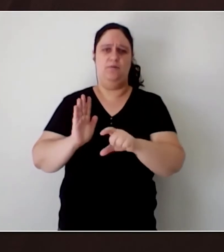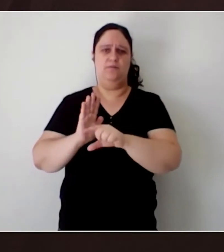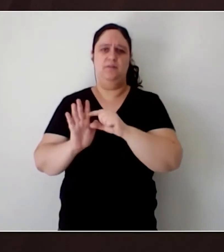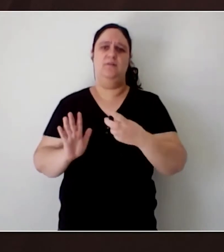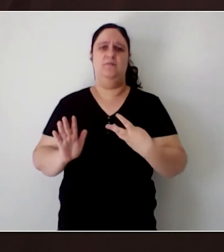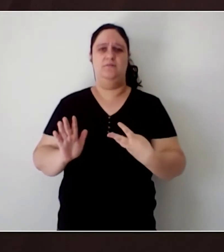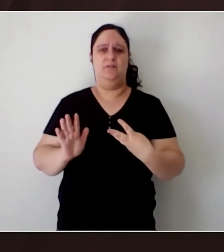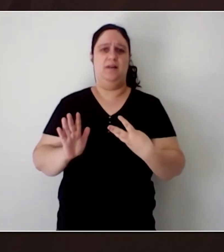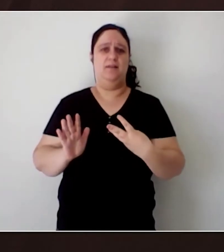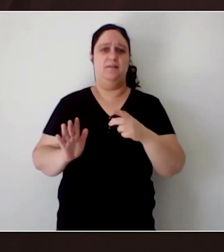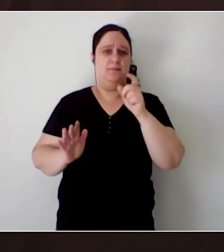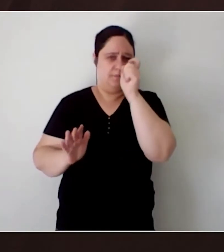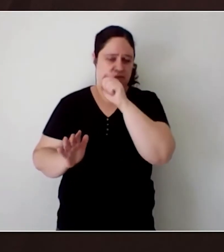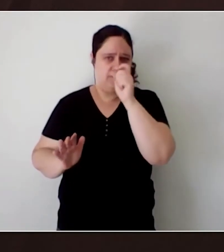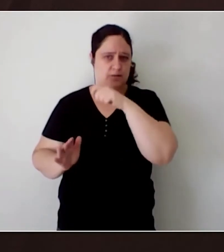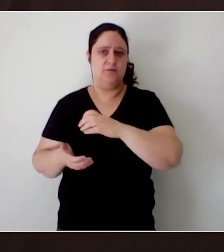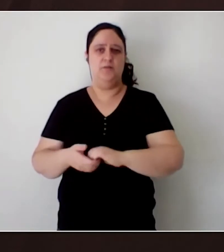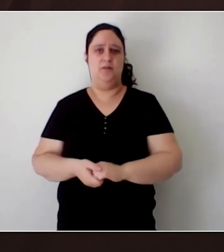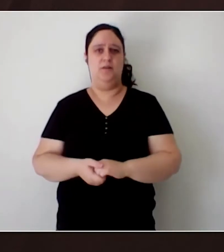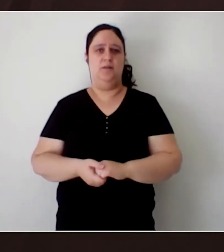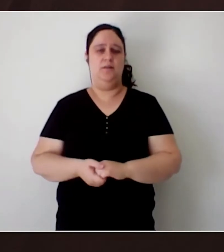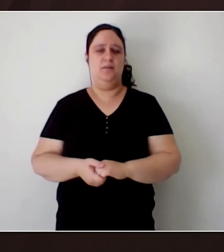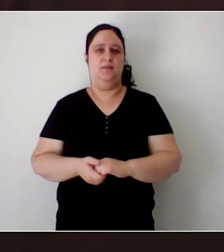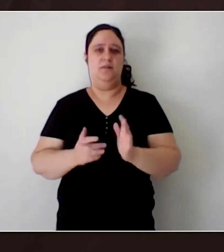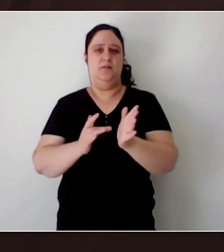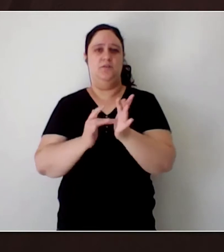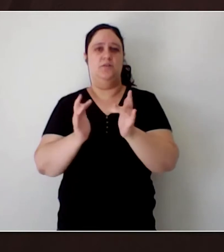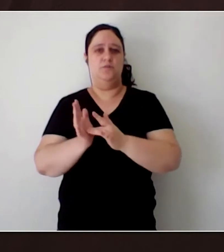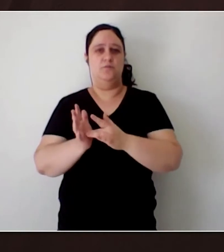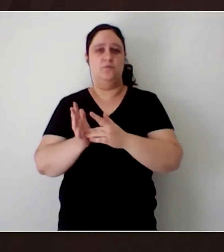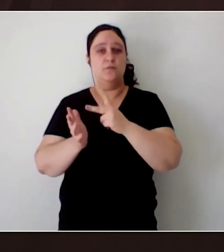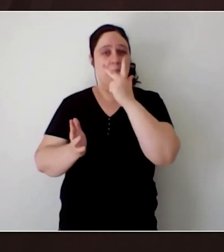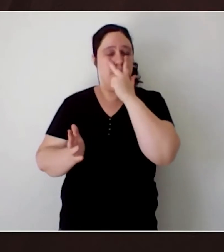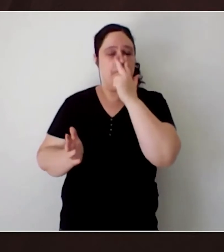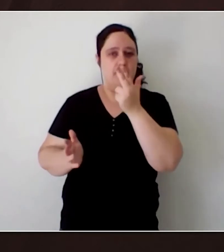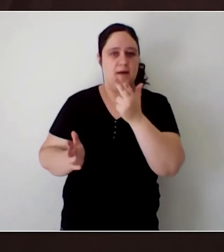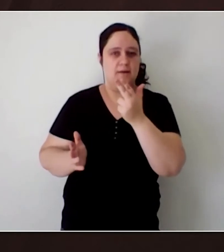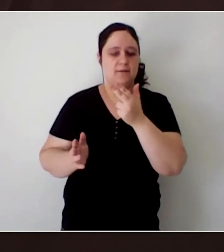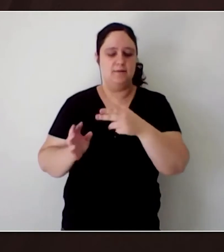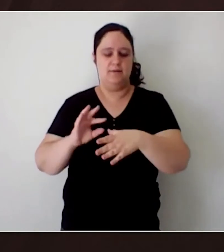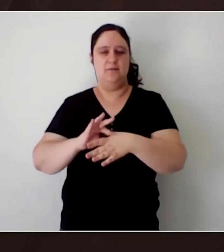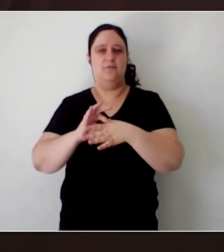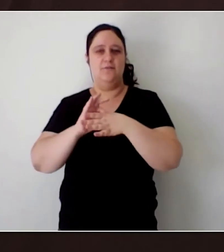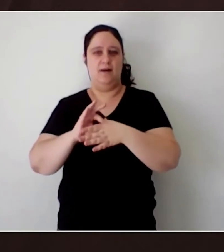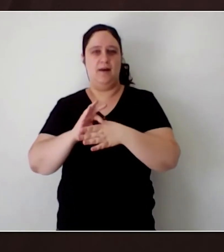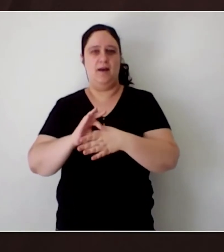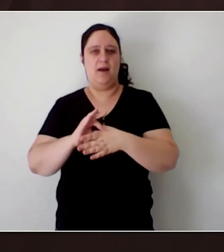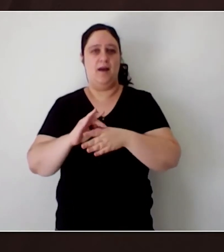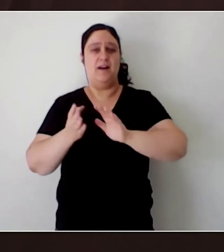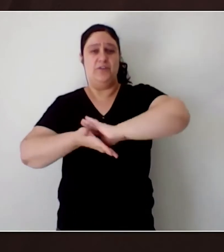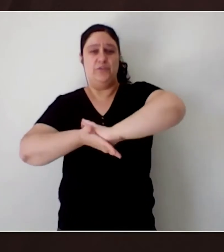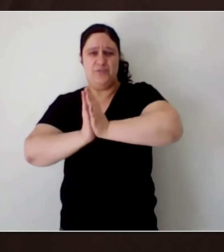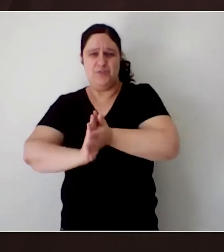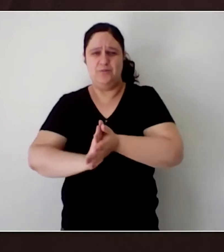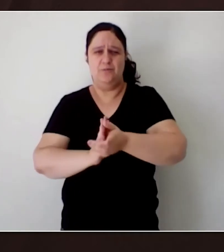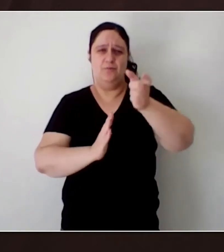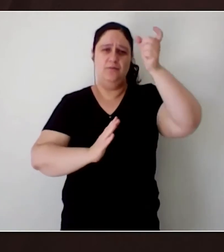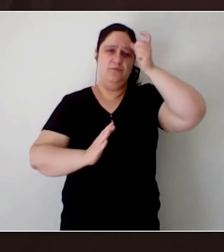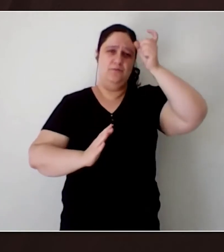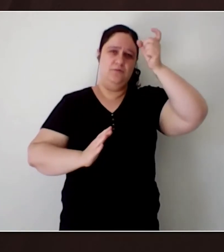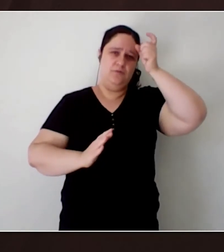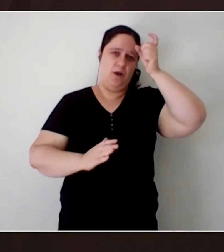Ele tomou a semelhança da carne pecaminosa e ali ele destruiu o diabo através da